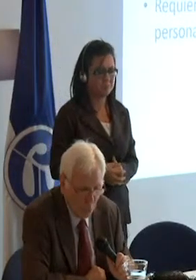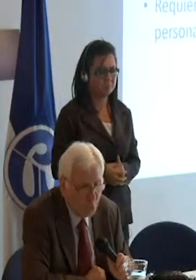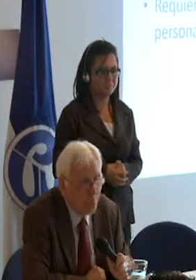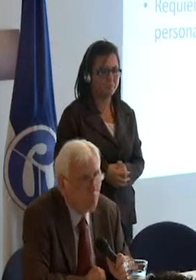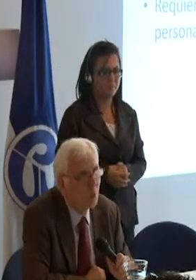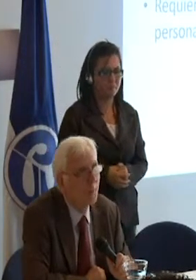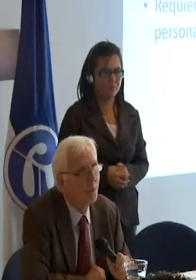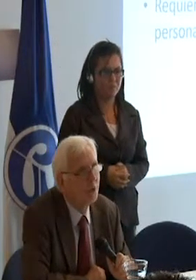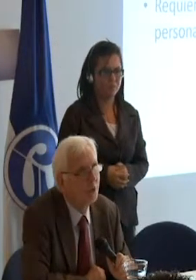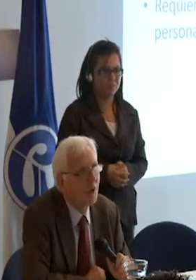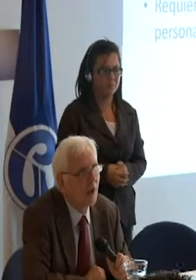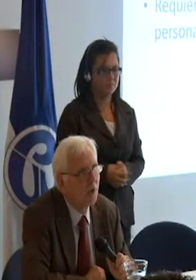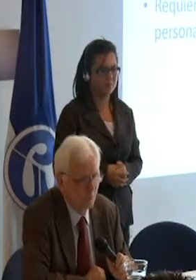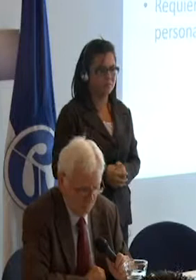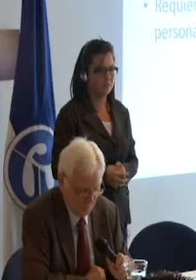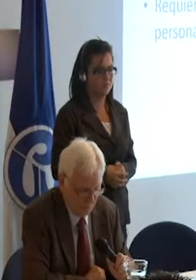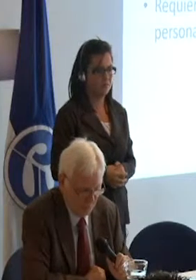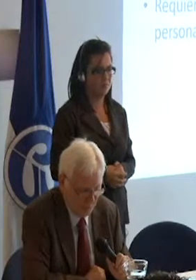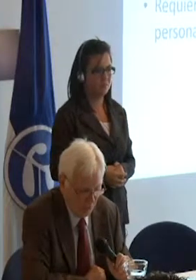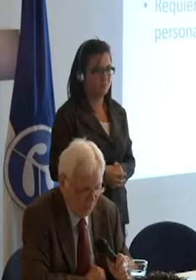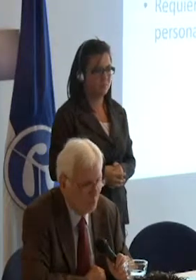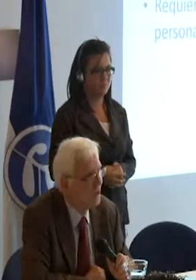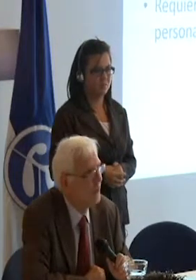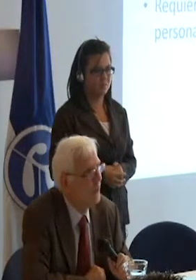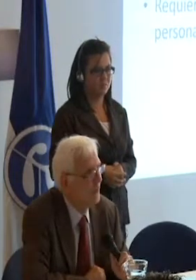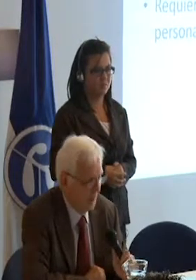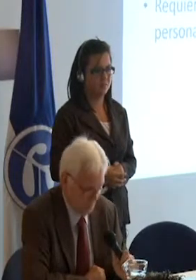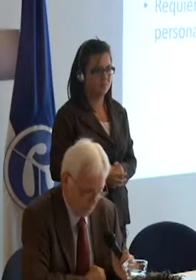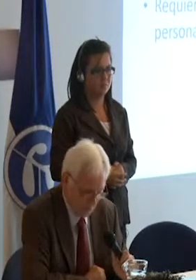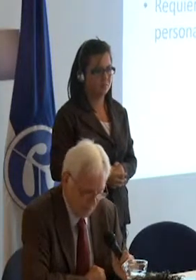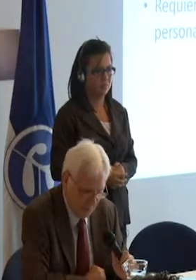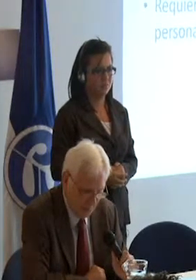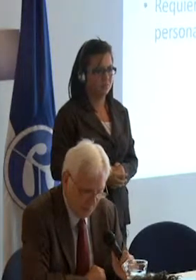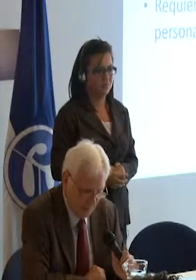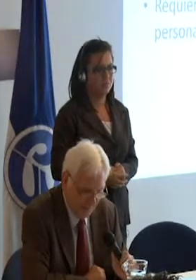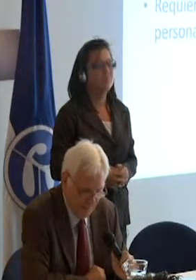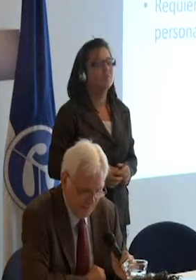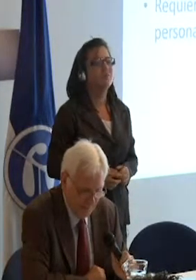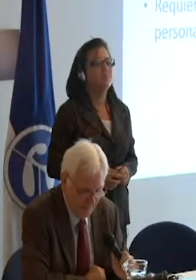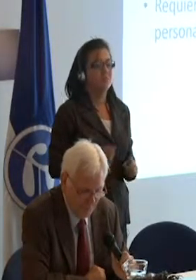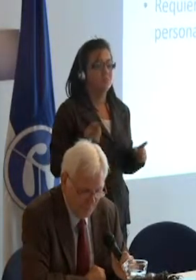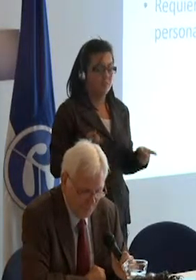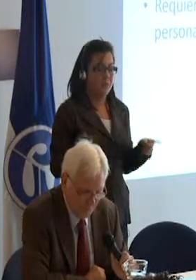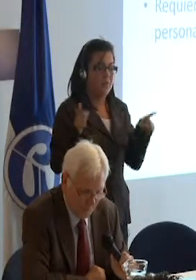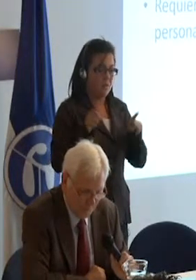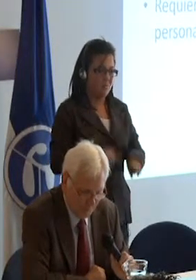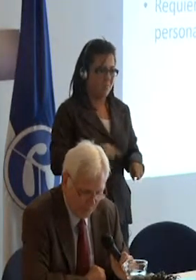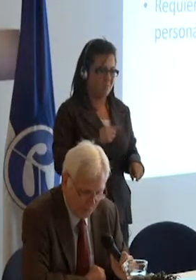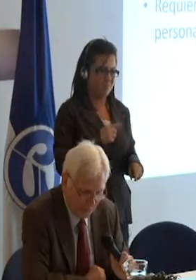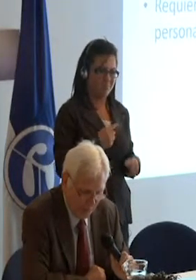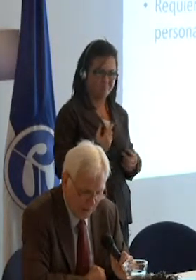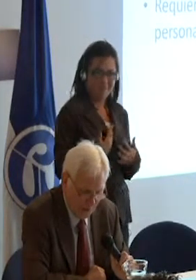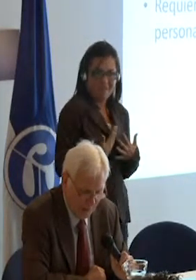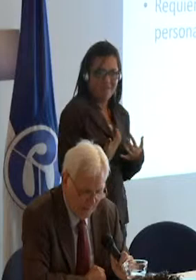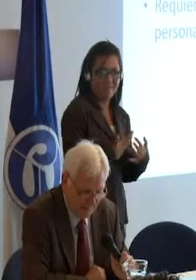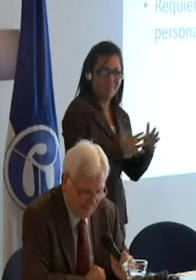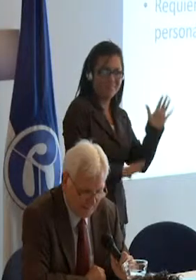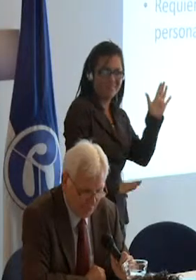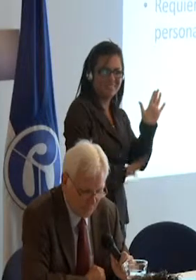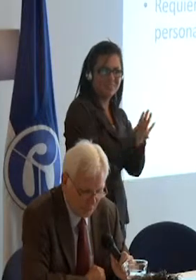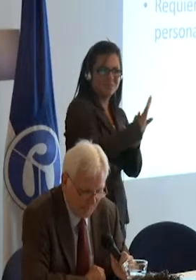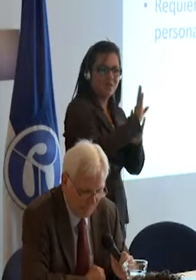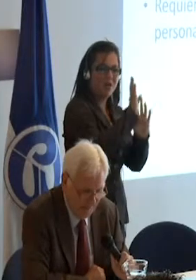También se encuentra la voluntad por fuera del aprendizaje incidente. También se encuentra la voluntad de desarrollar